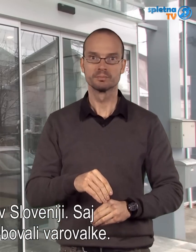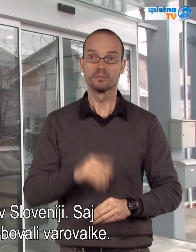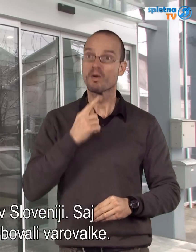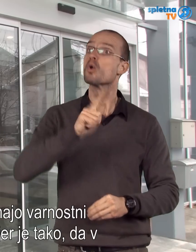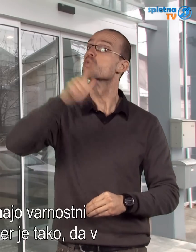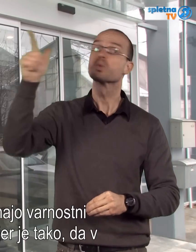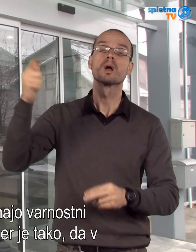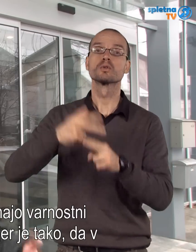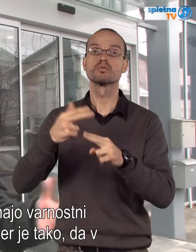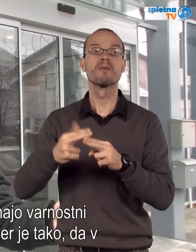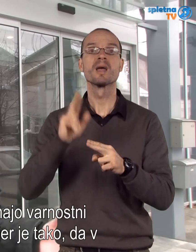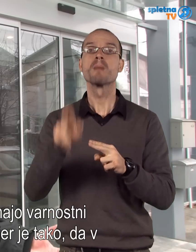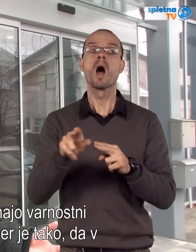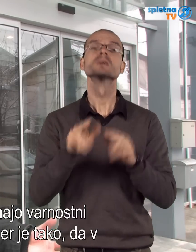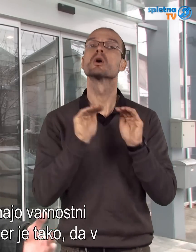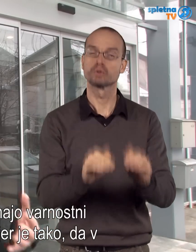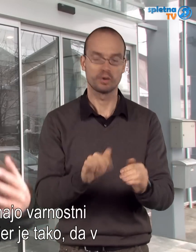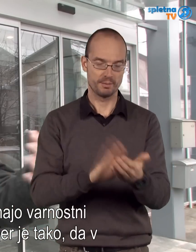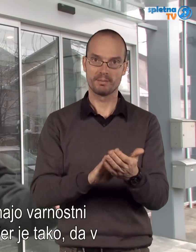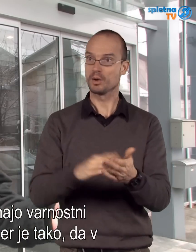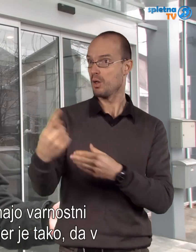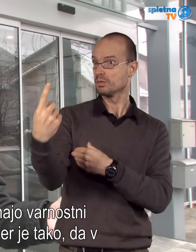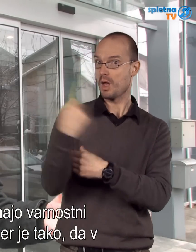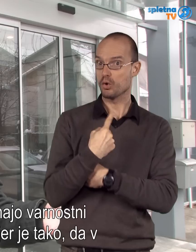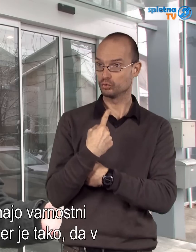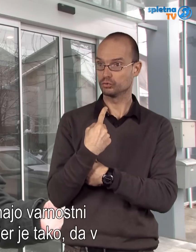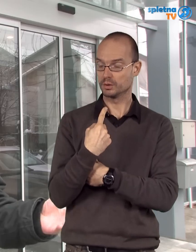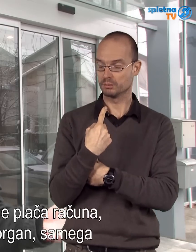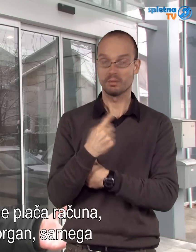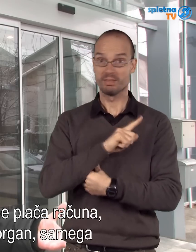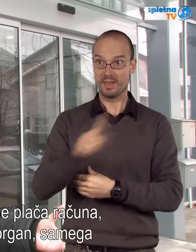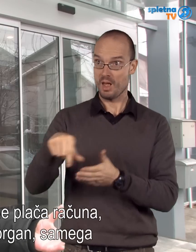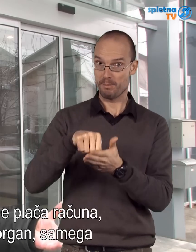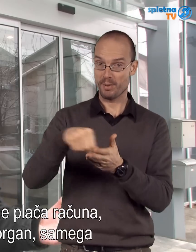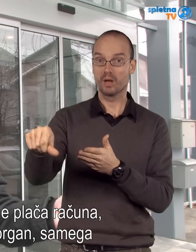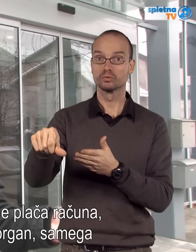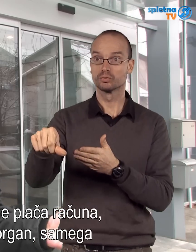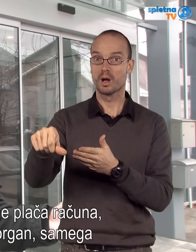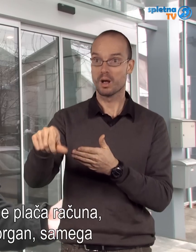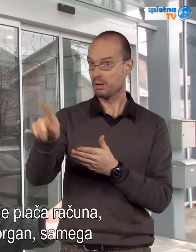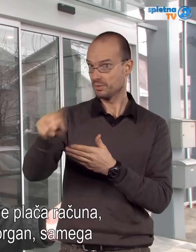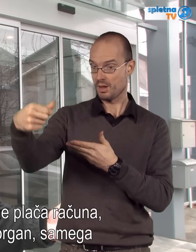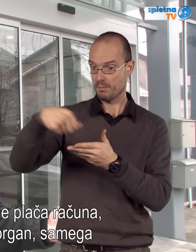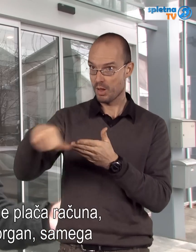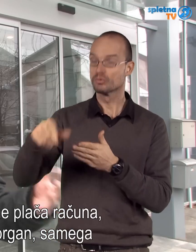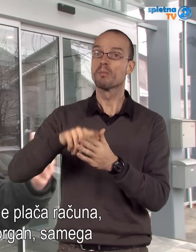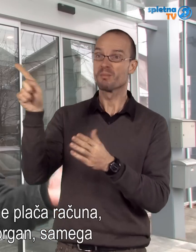da je v tujini, v kateri, če tebi naročnik ne plača računa, nekako država oziroma njen